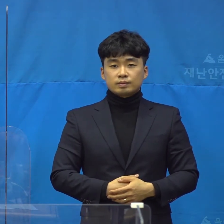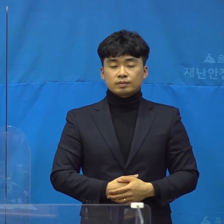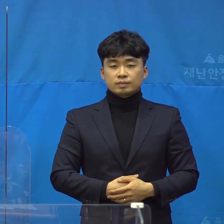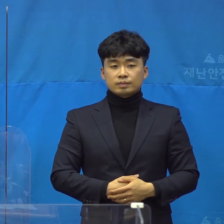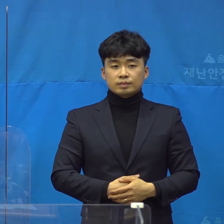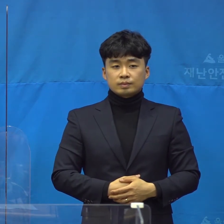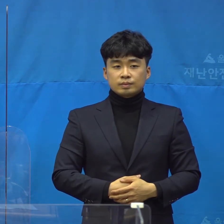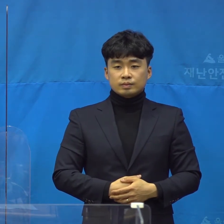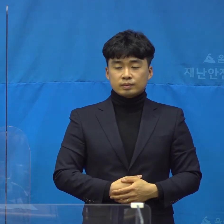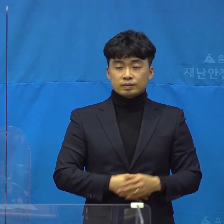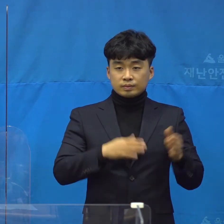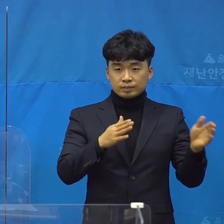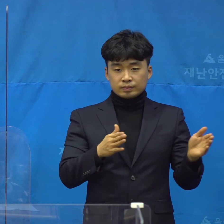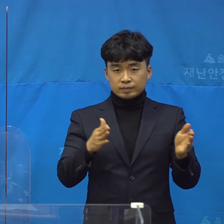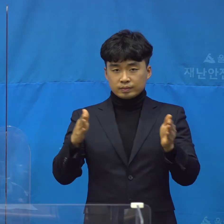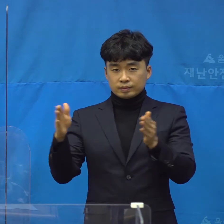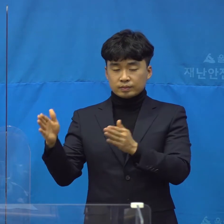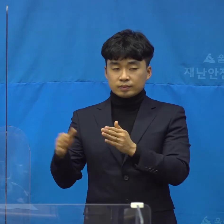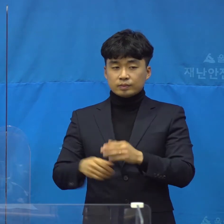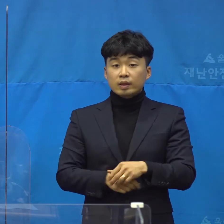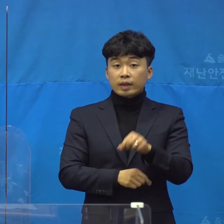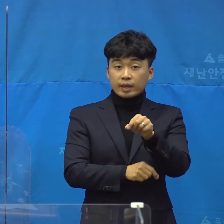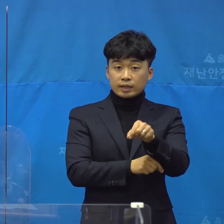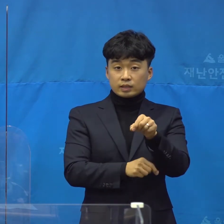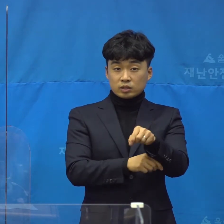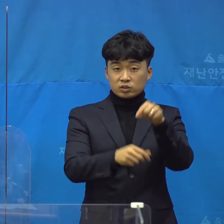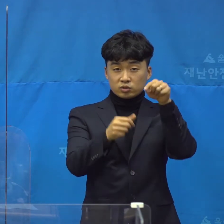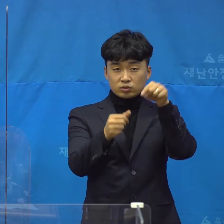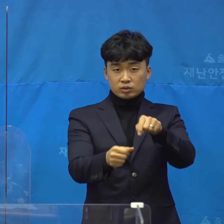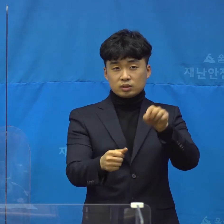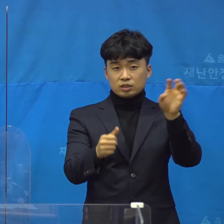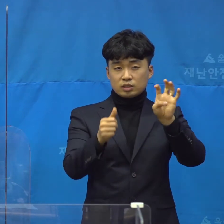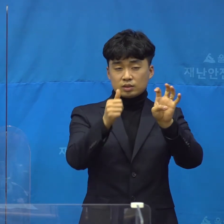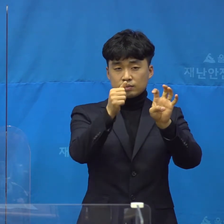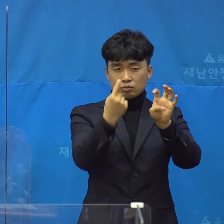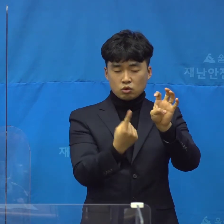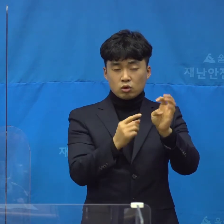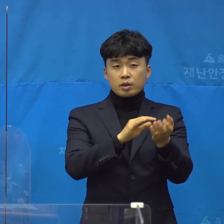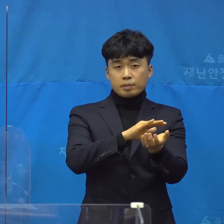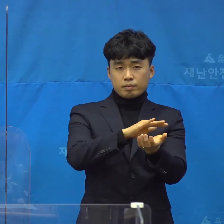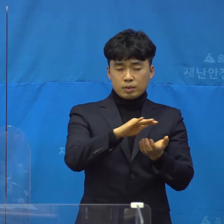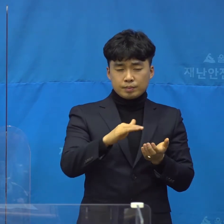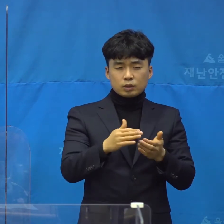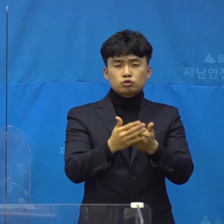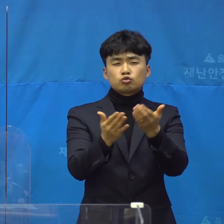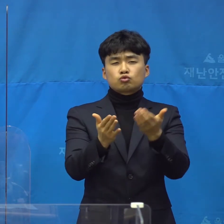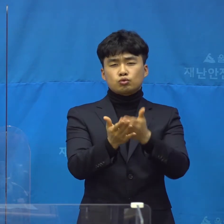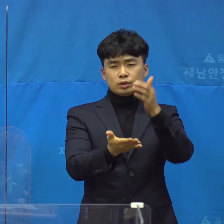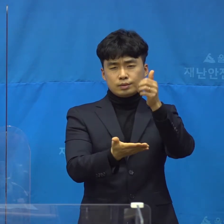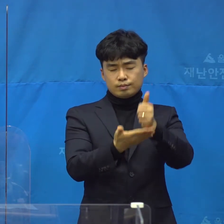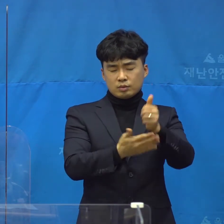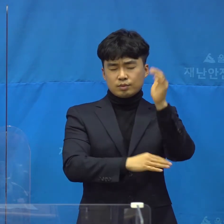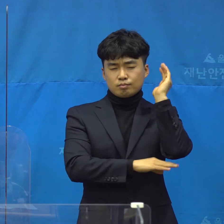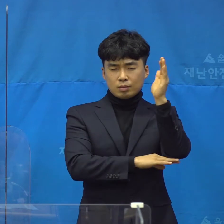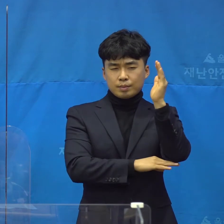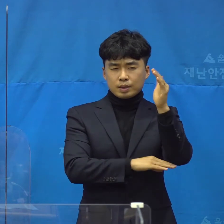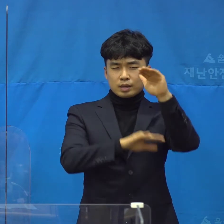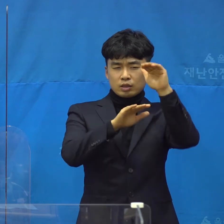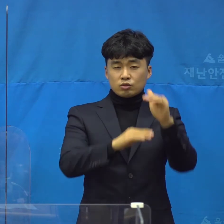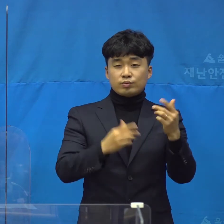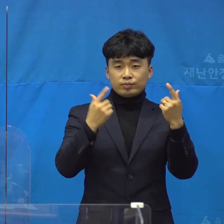다음 14페이지입니다. 행정조치 제40호는 방금 국장님께서 발표하신 내용입니다.